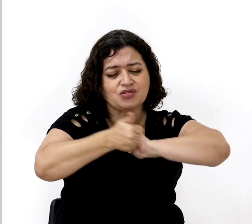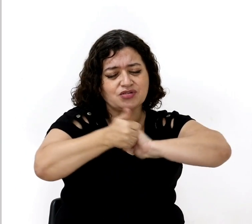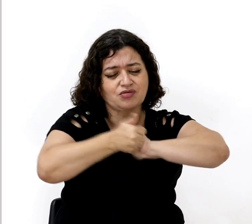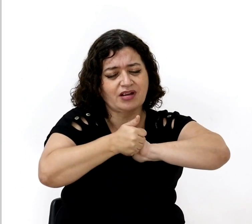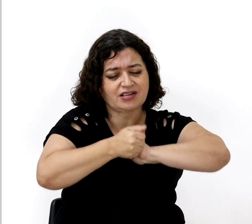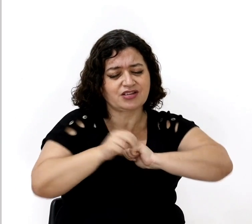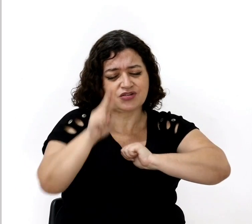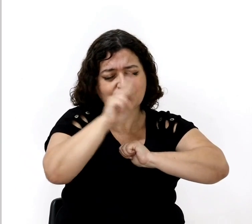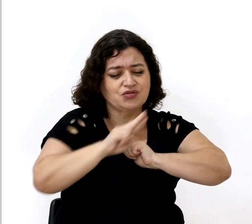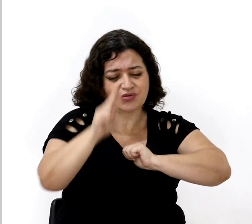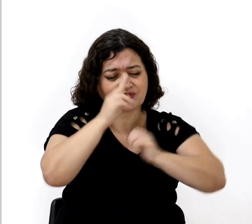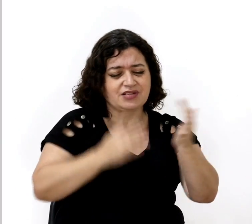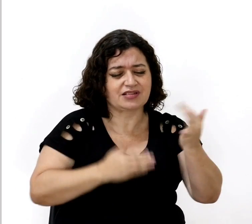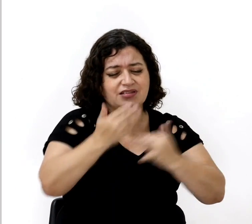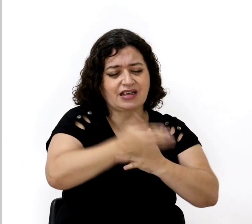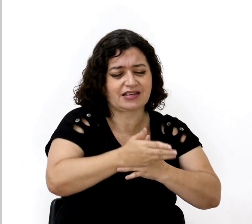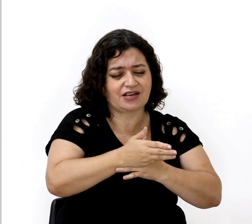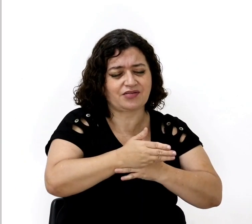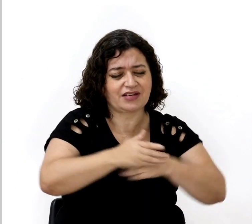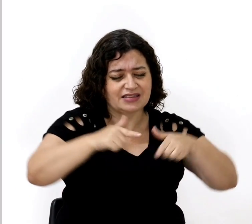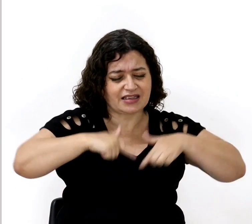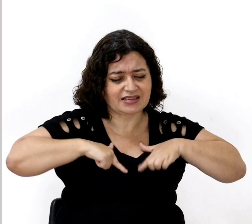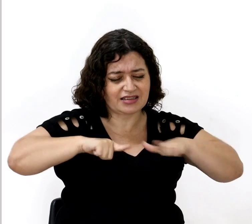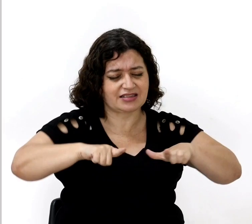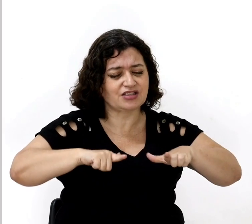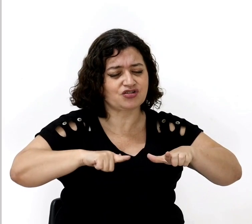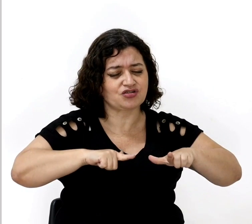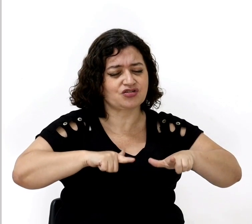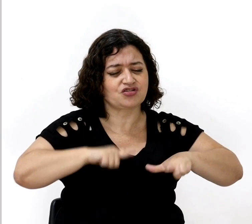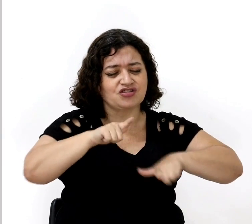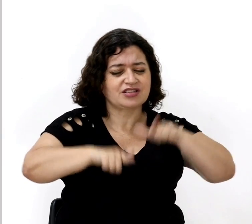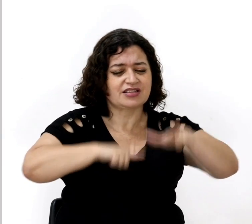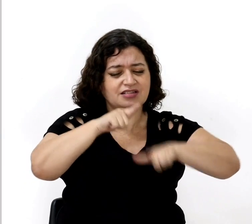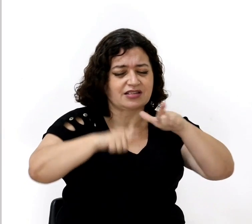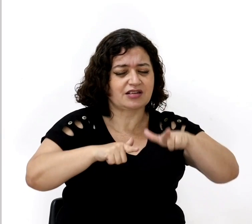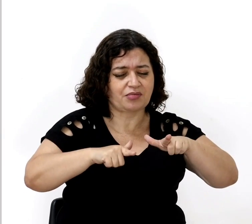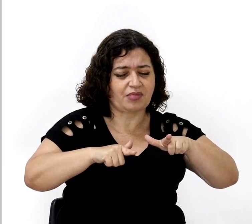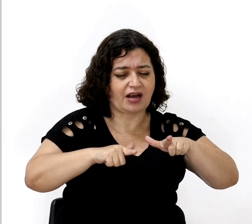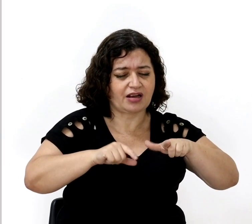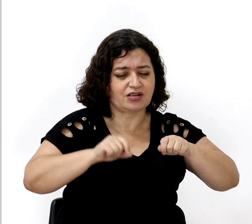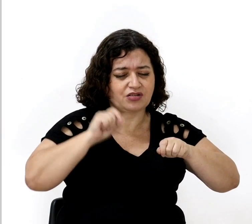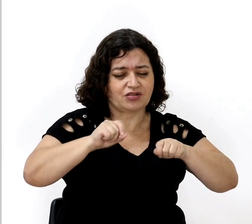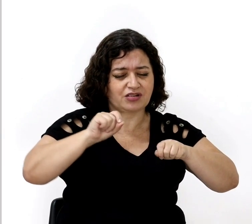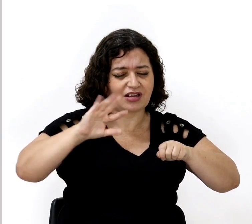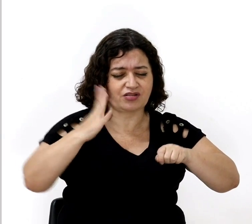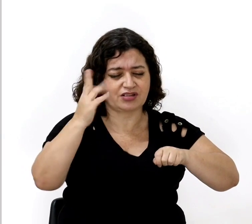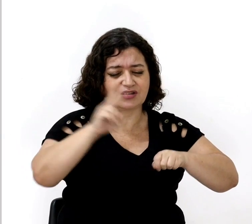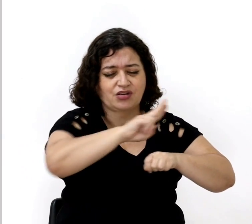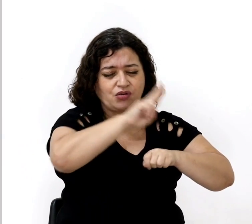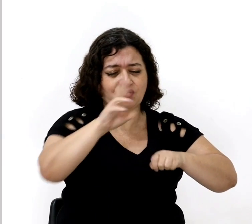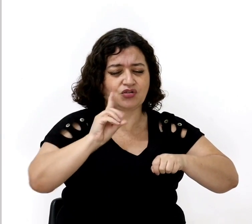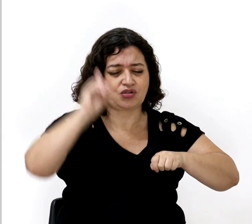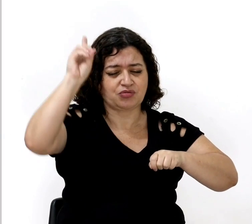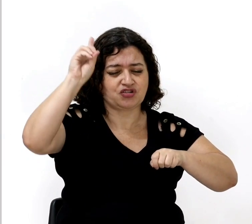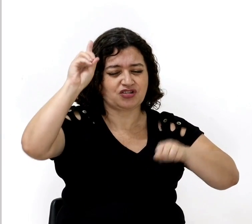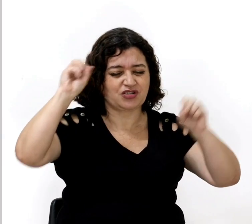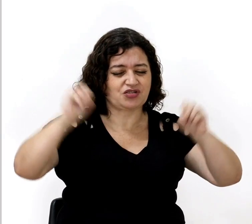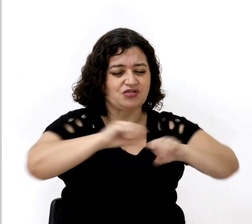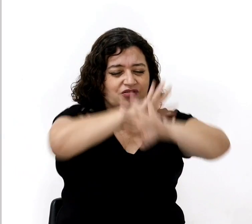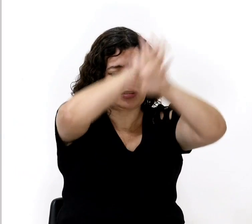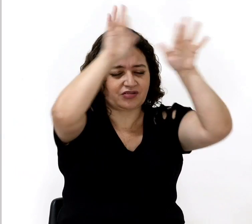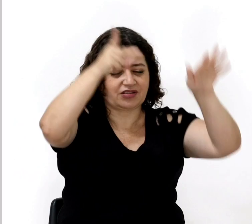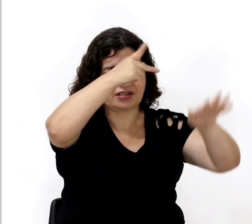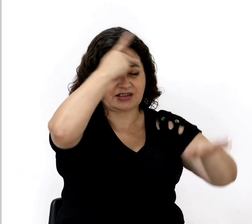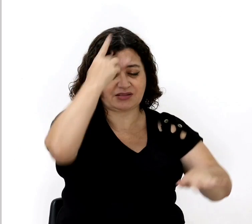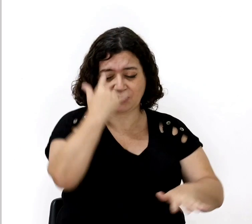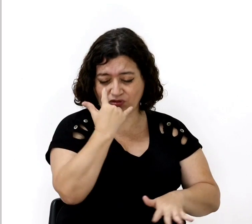que, através destas obras, dessas ações, o nome de Deus seja glorificado e as pessoas se sintam atraídas